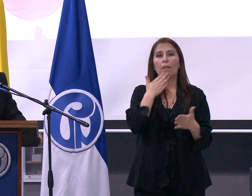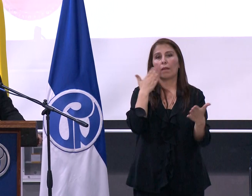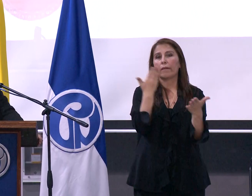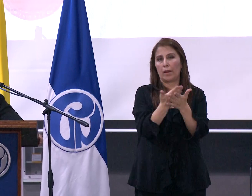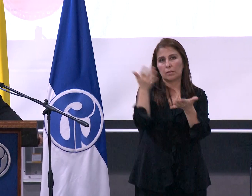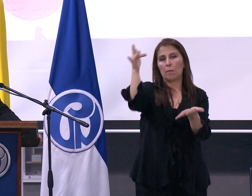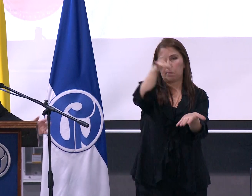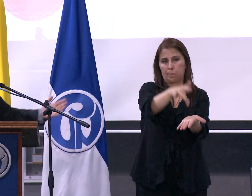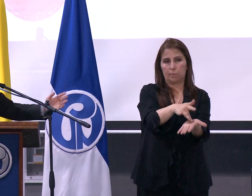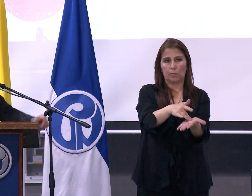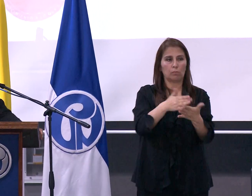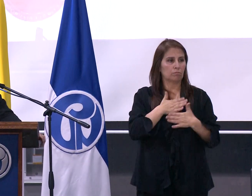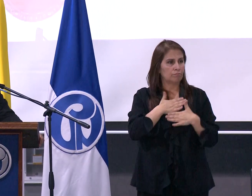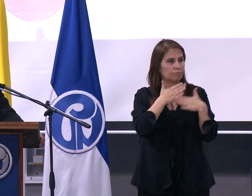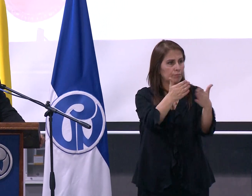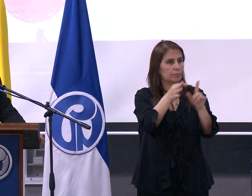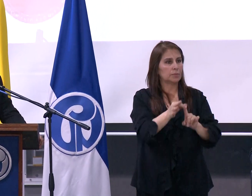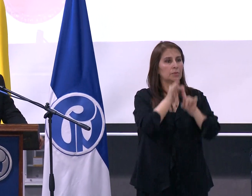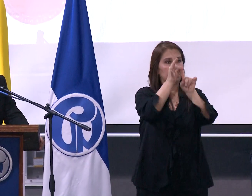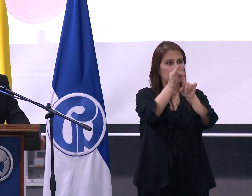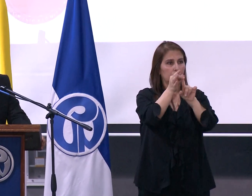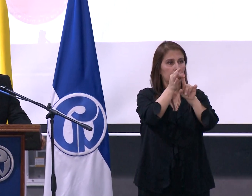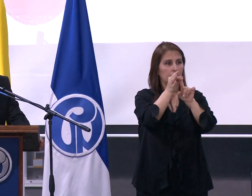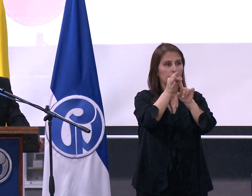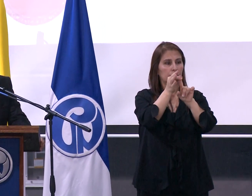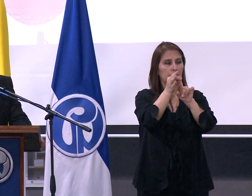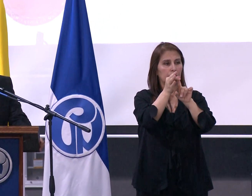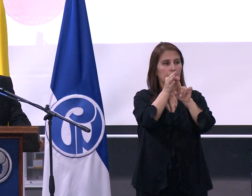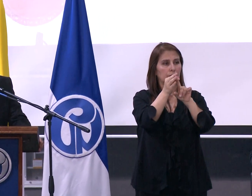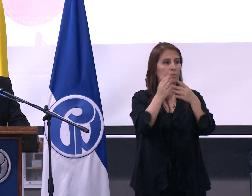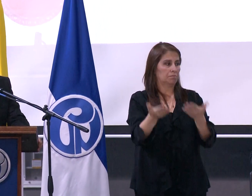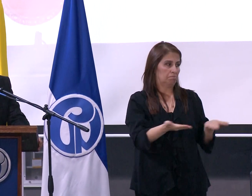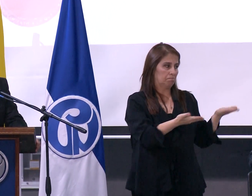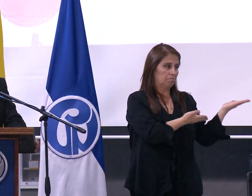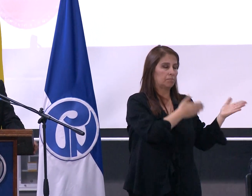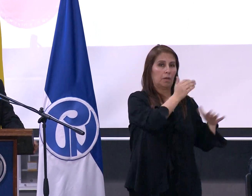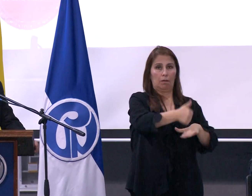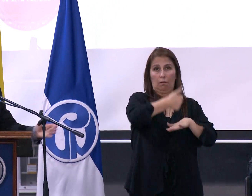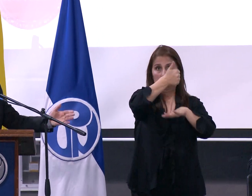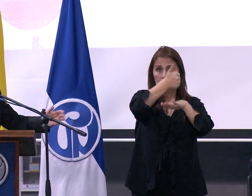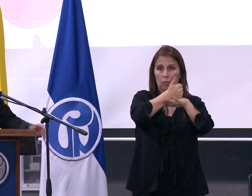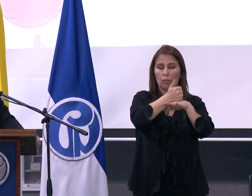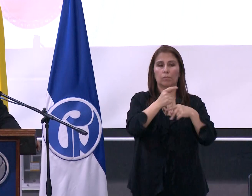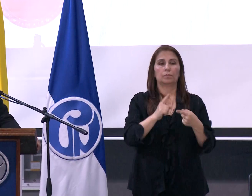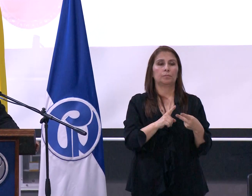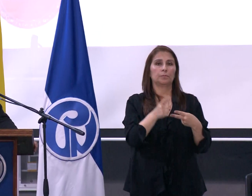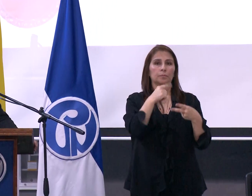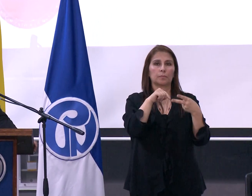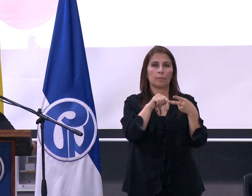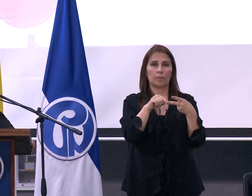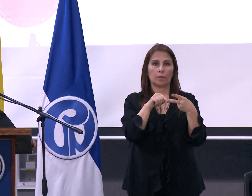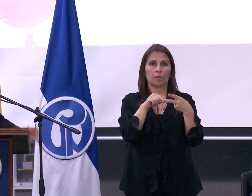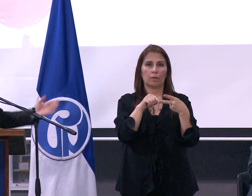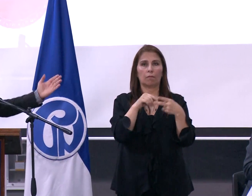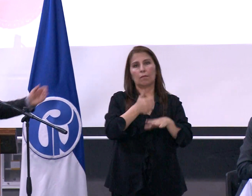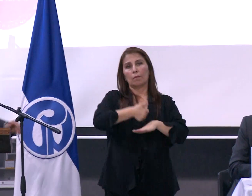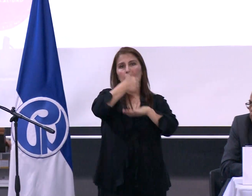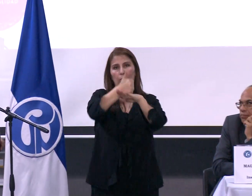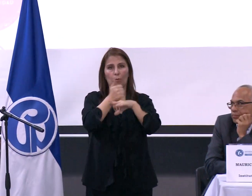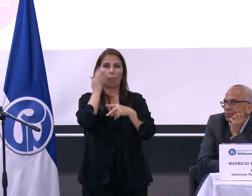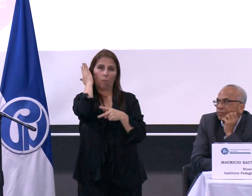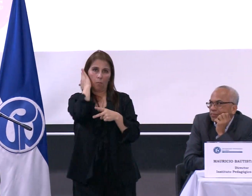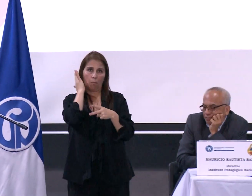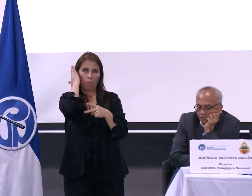estar aquí un saludo especial aquí al rector regional de fao martínez también al sector de la pn mauricio